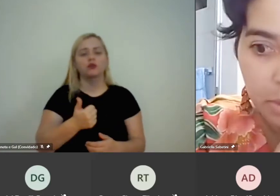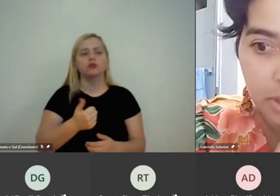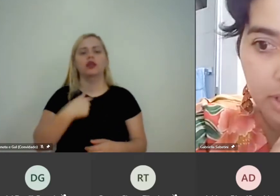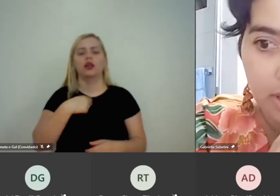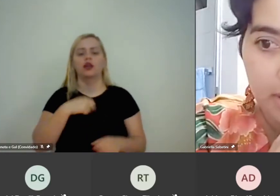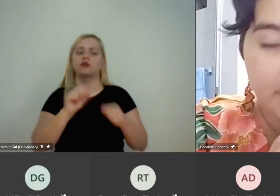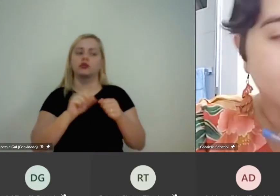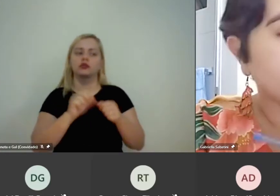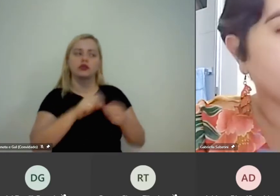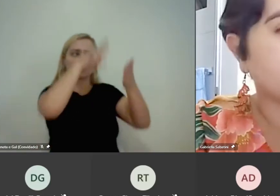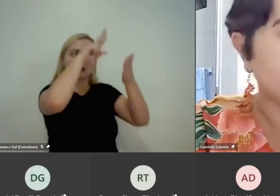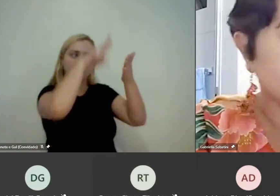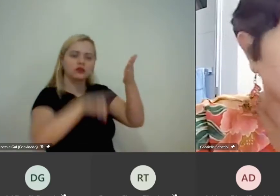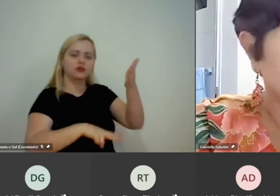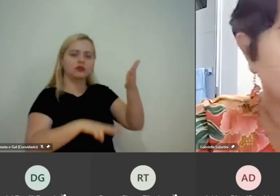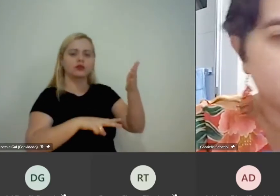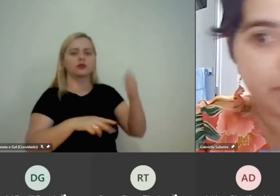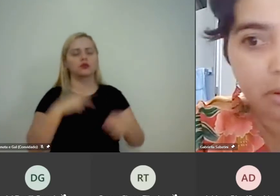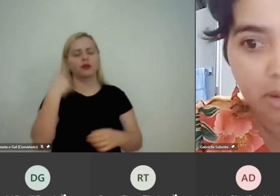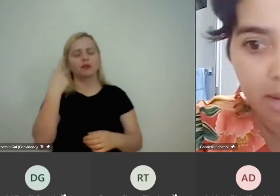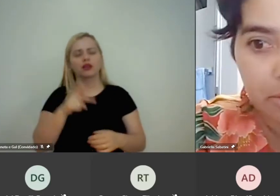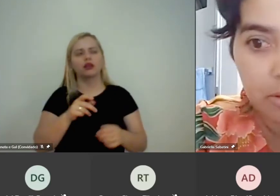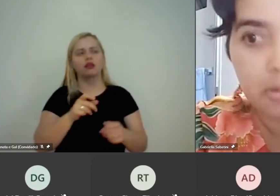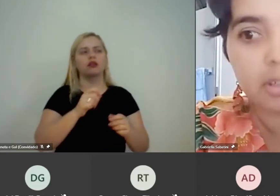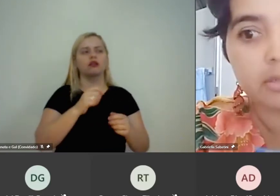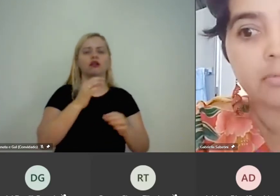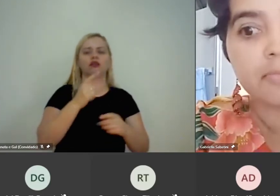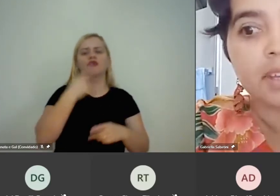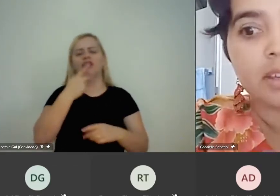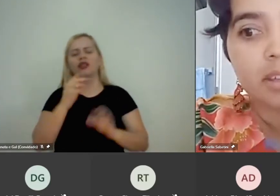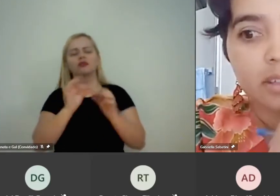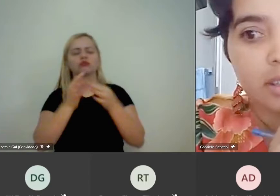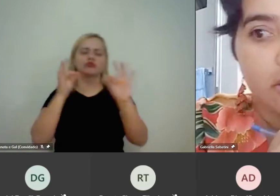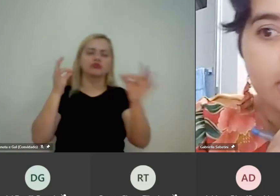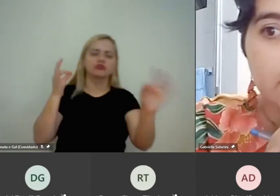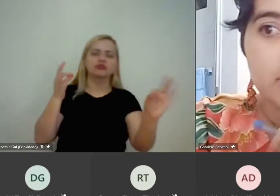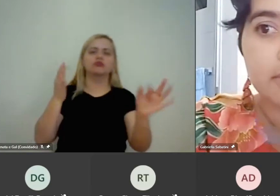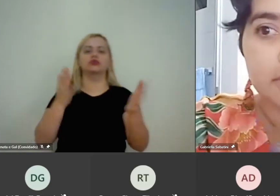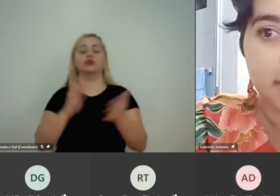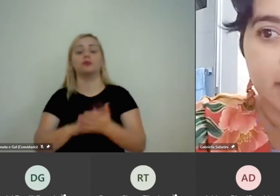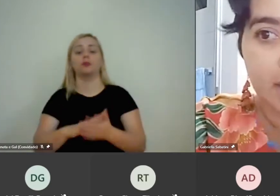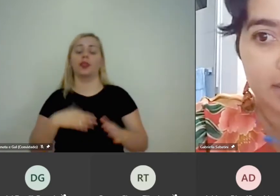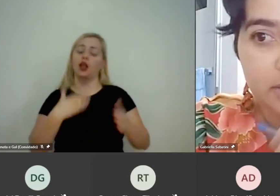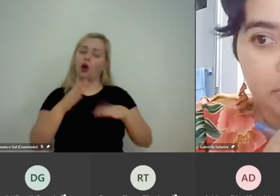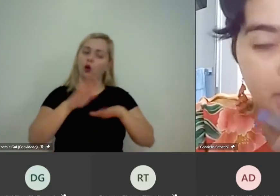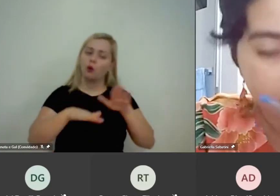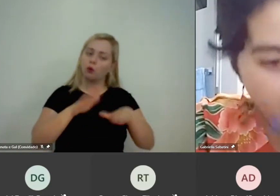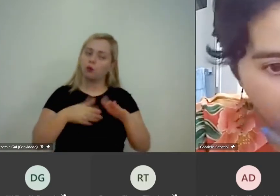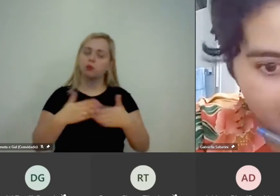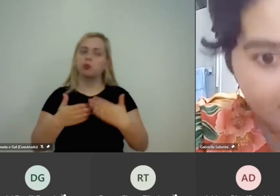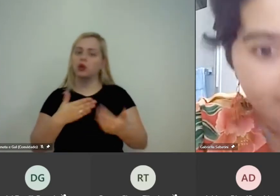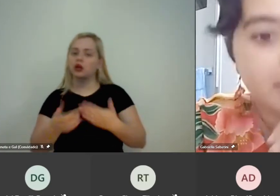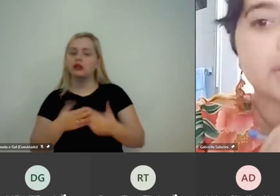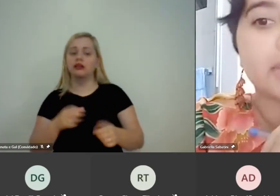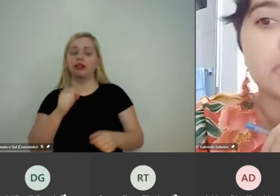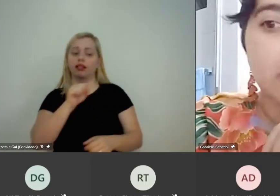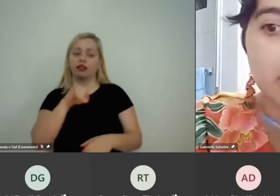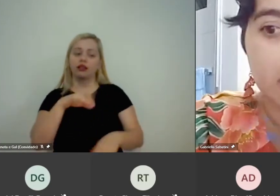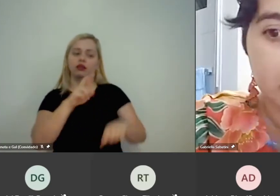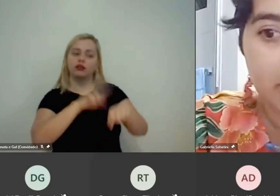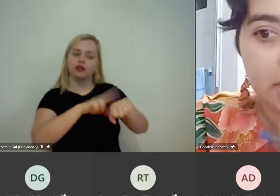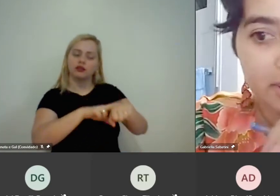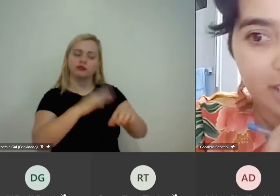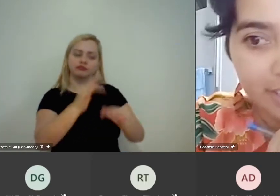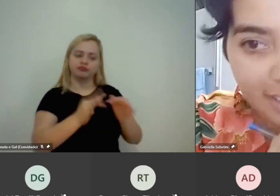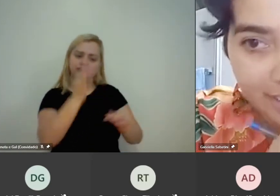leitura, porque para evitar digressões, me alongar muito, e qualquer coisa, Renata, se o tempo ultrapassar aí, você me dá um